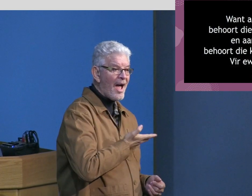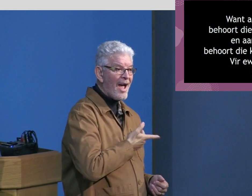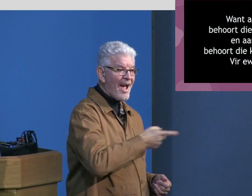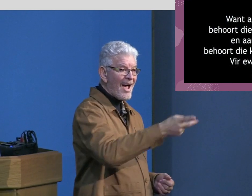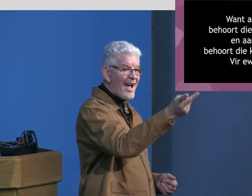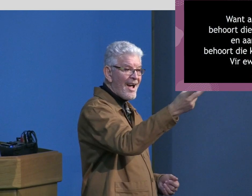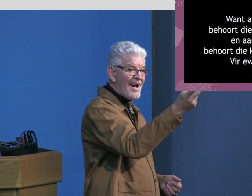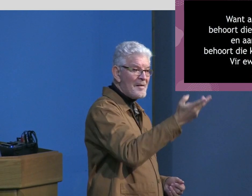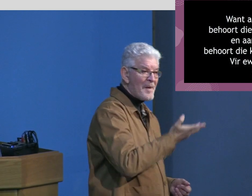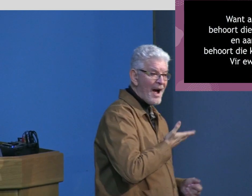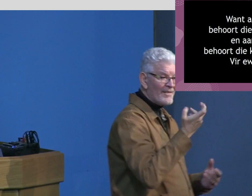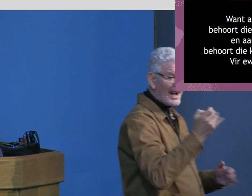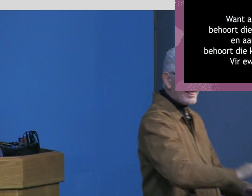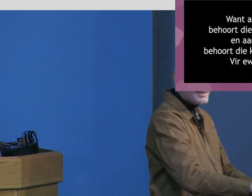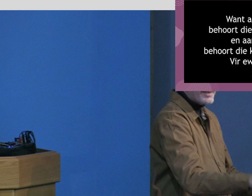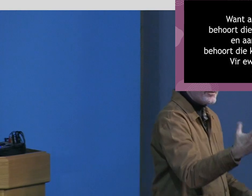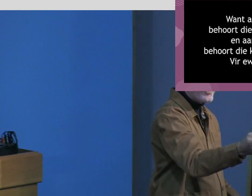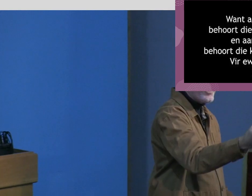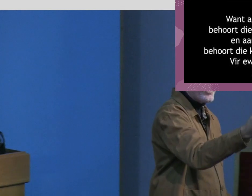wat staan. Net die mense wat staan.